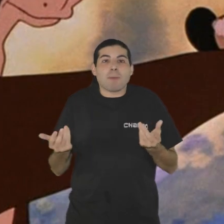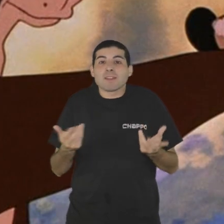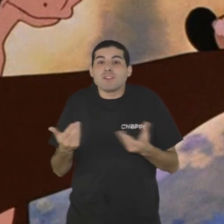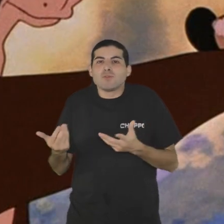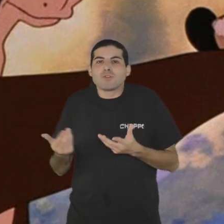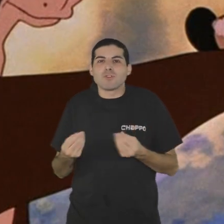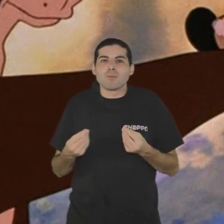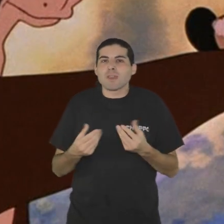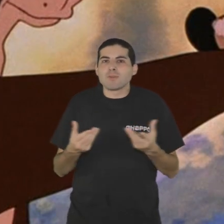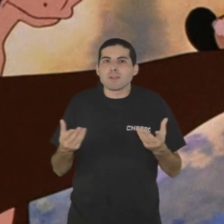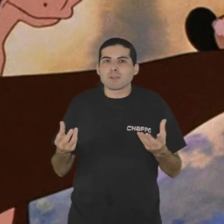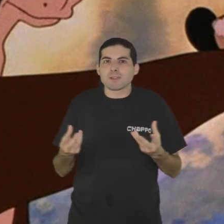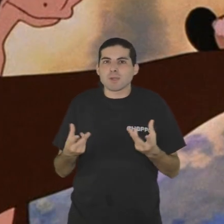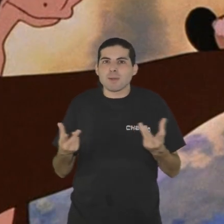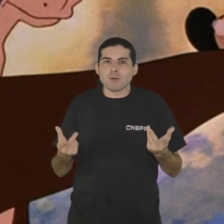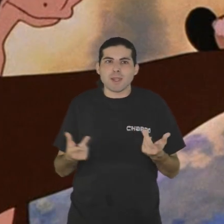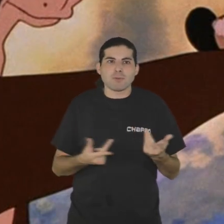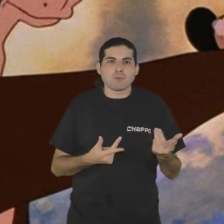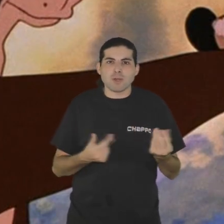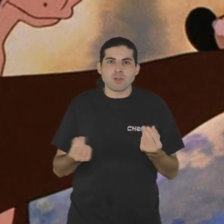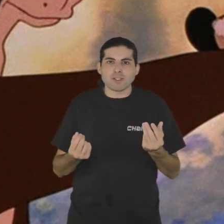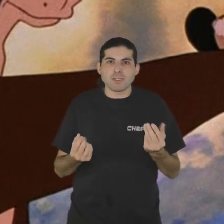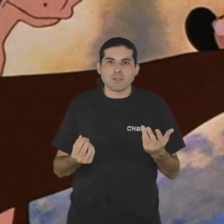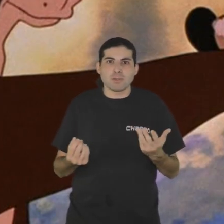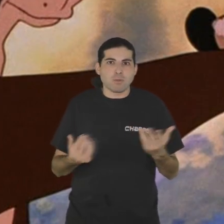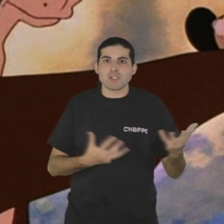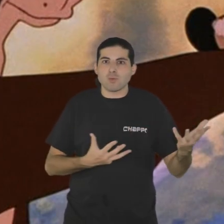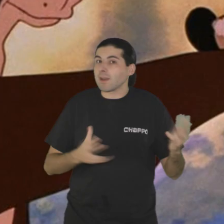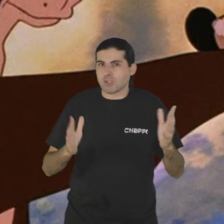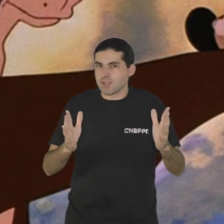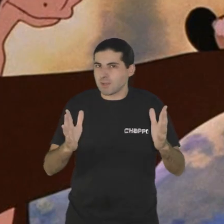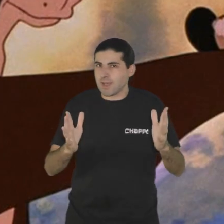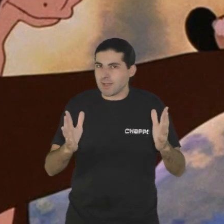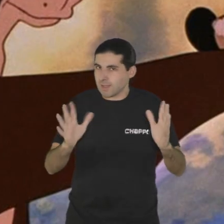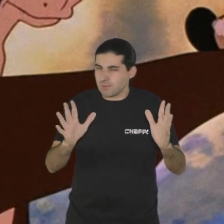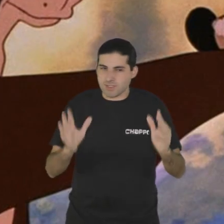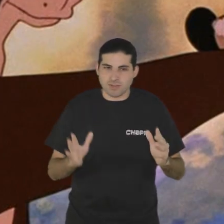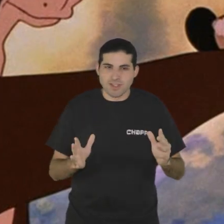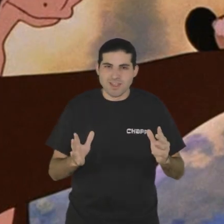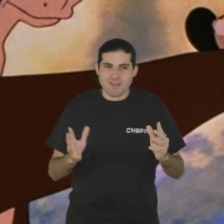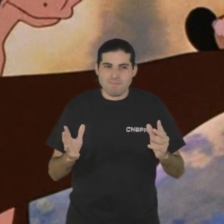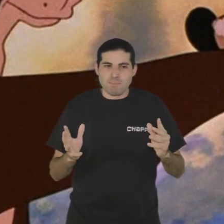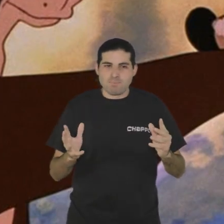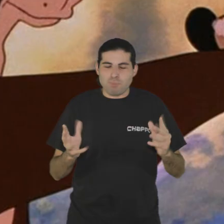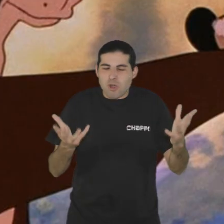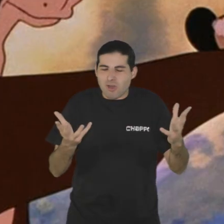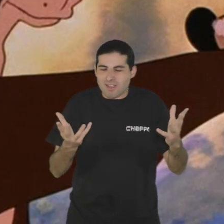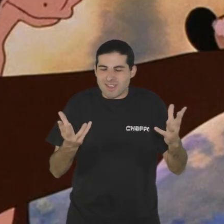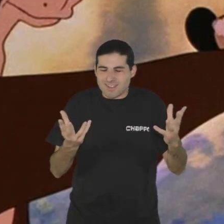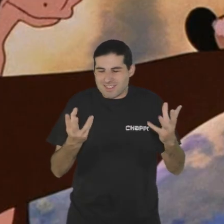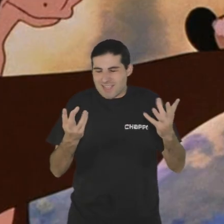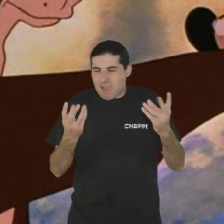visto da parte di uno come una dimostrazione d'amore, un qualcosa di omosessuale, non c'è niente di male, è questo.